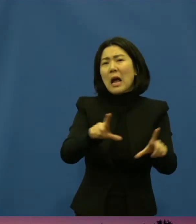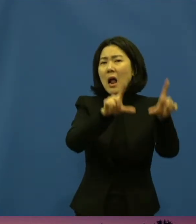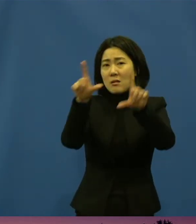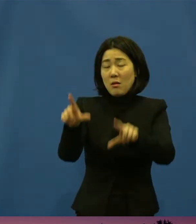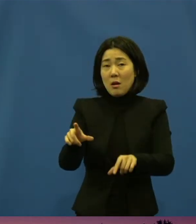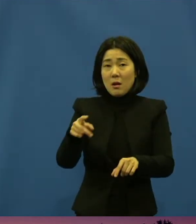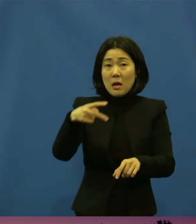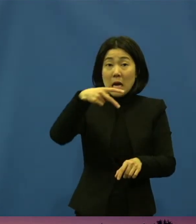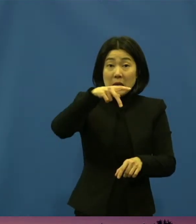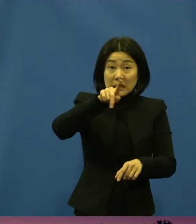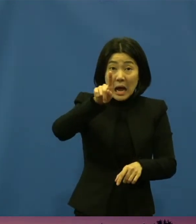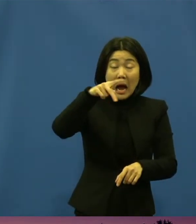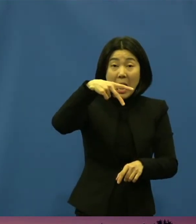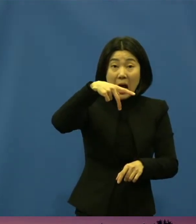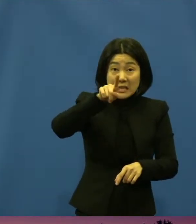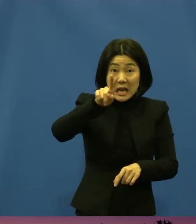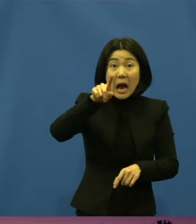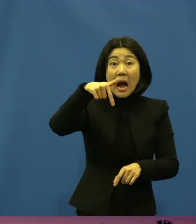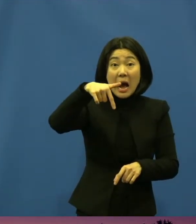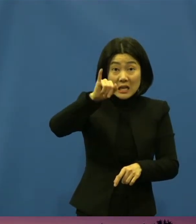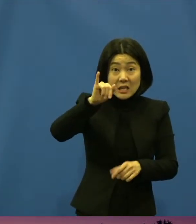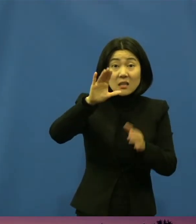자기 소견에 옳은 대로 살았던 시대.